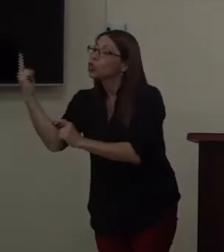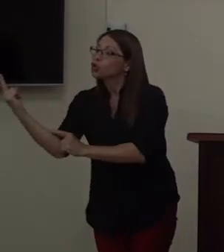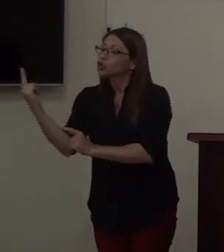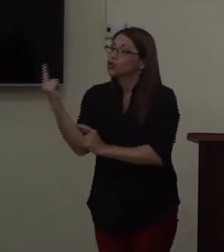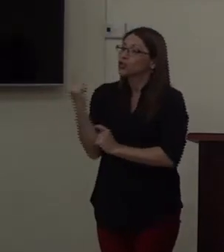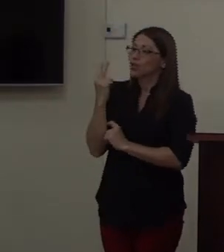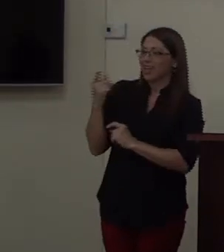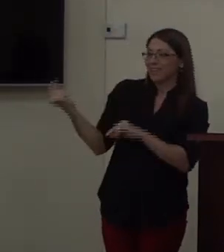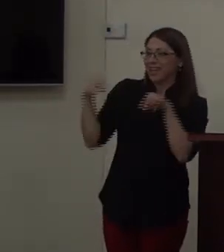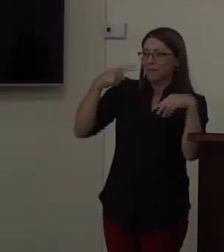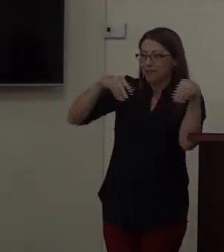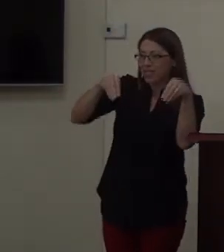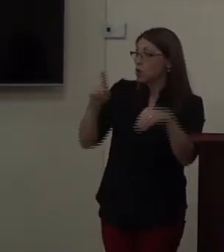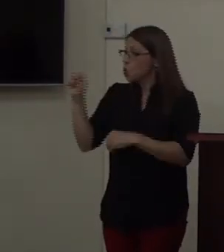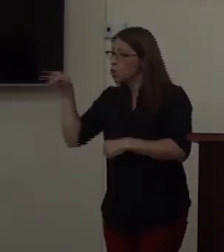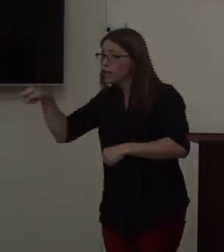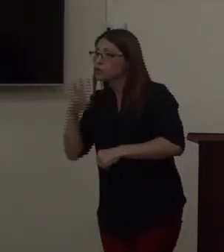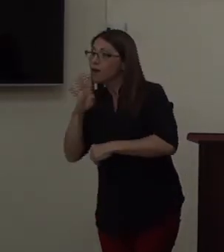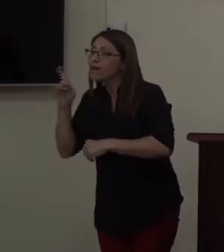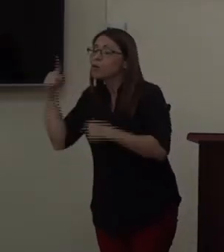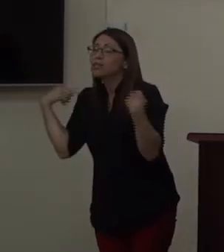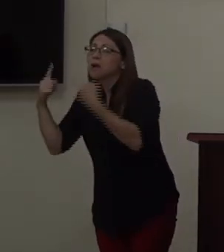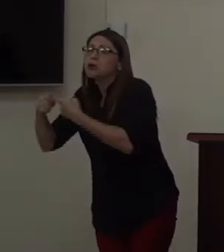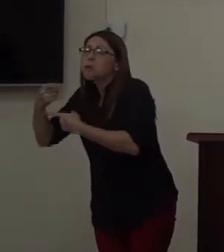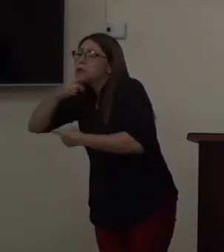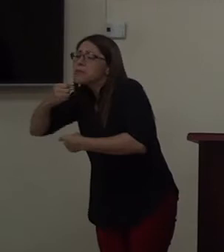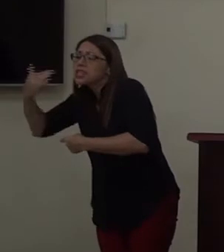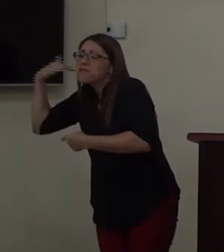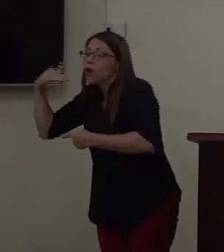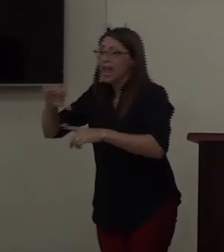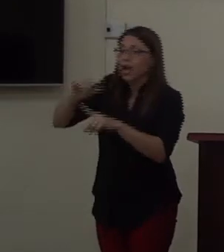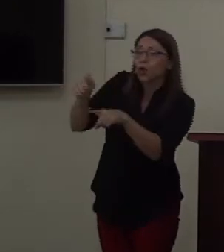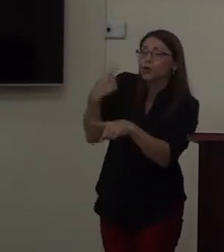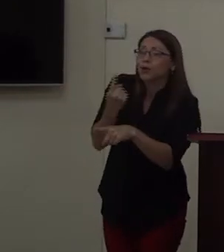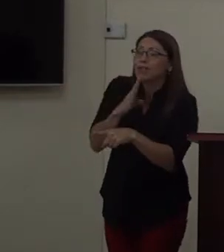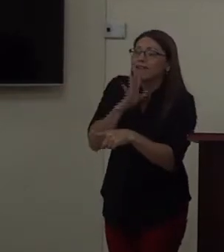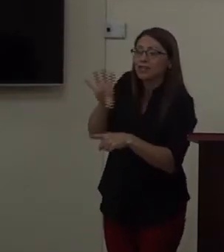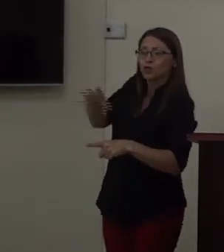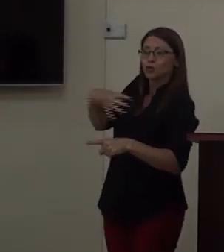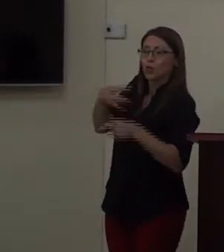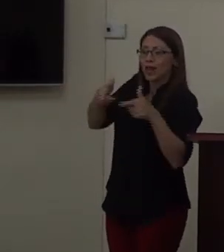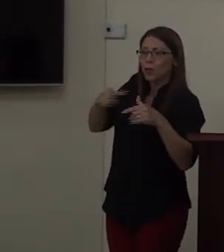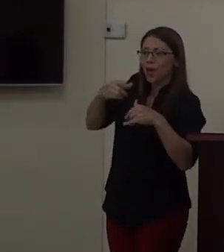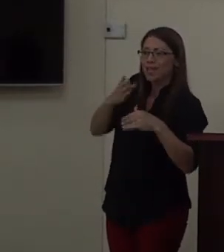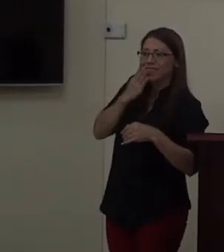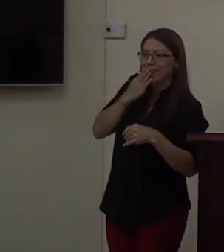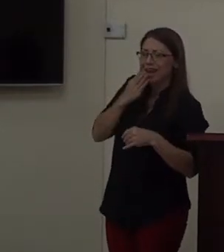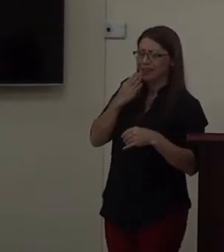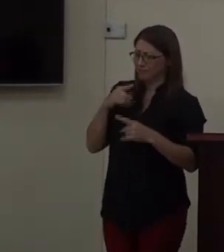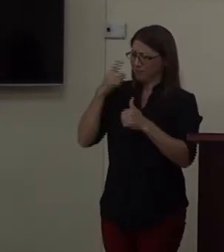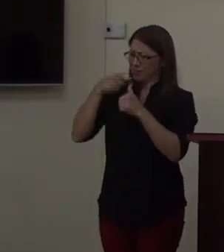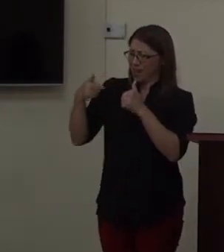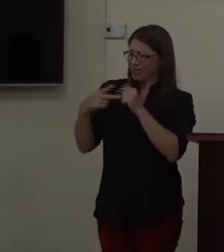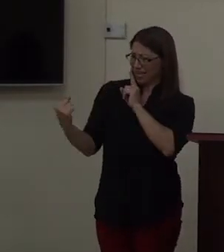vender turcos. Uno de ellos hablaba un español primitivo y el otro solo su lengua indígena. Produce una sensación extraña encontrarse por